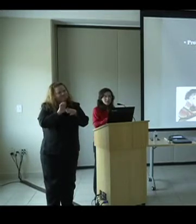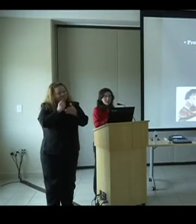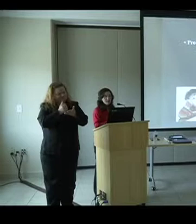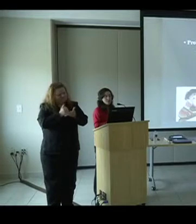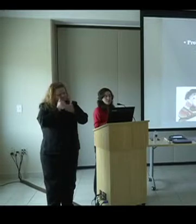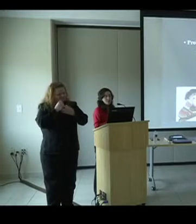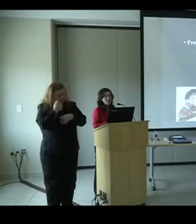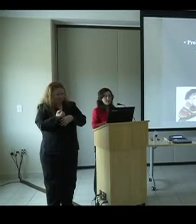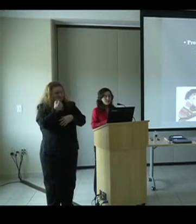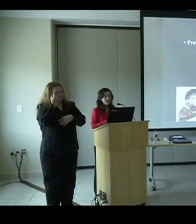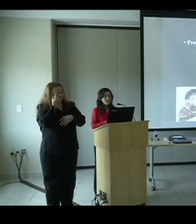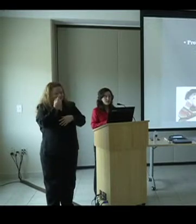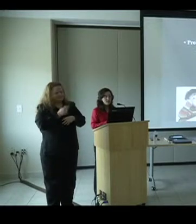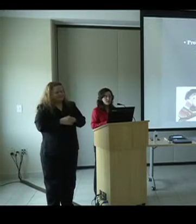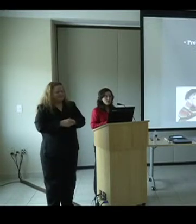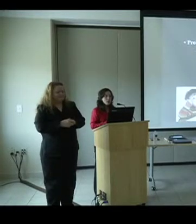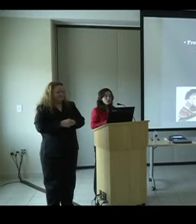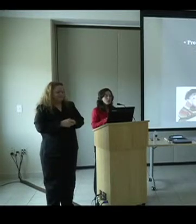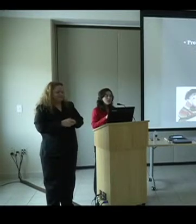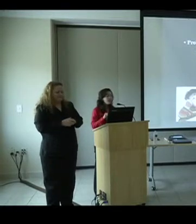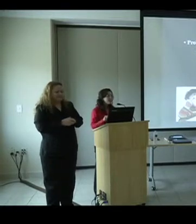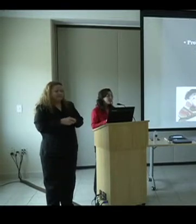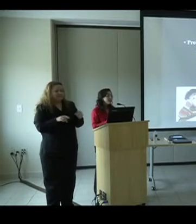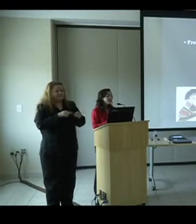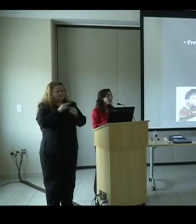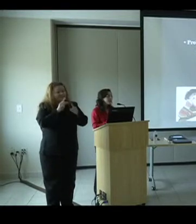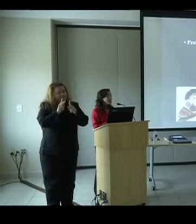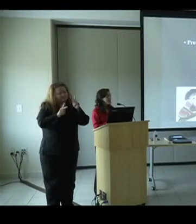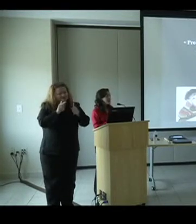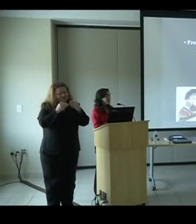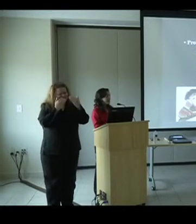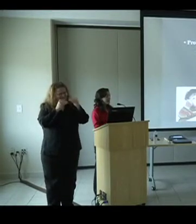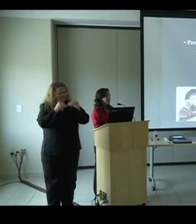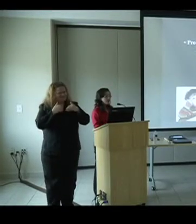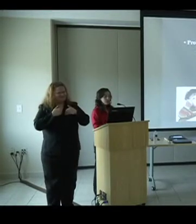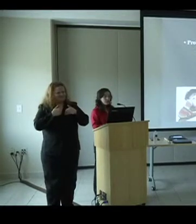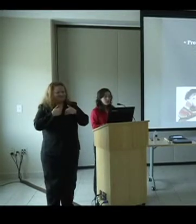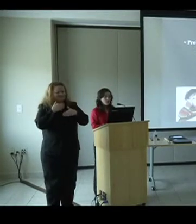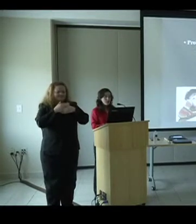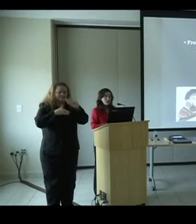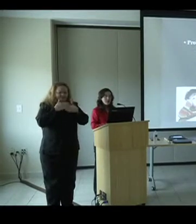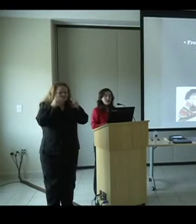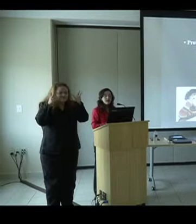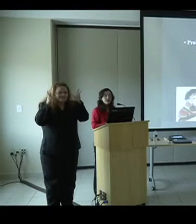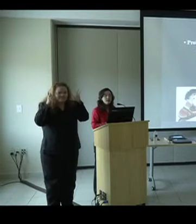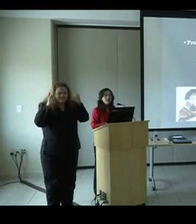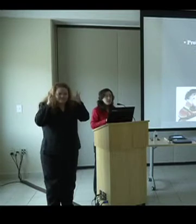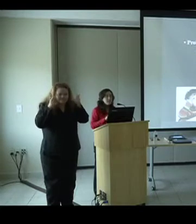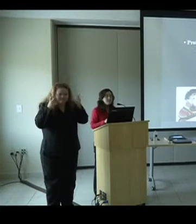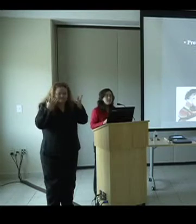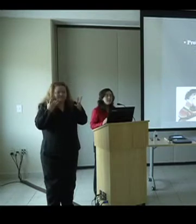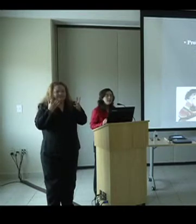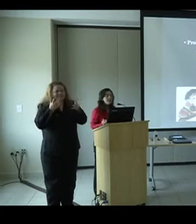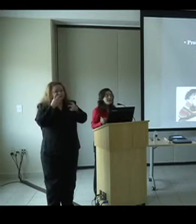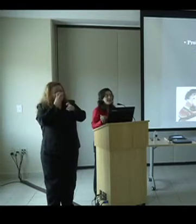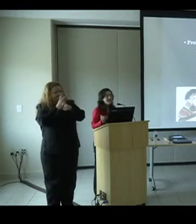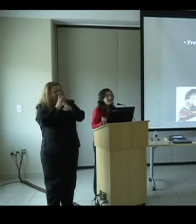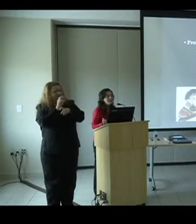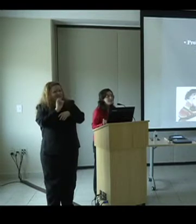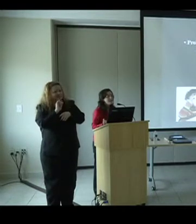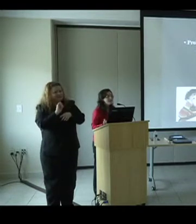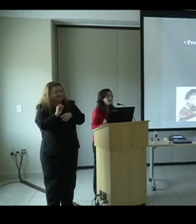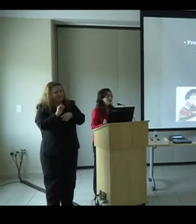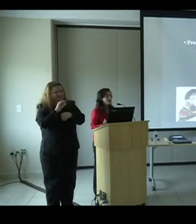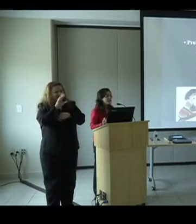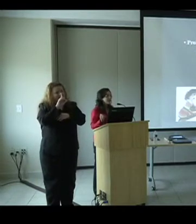nos va a ayudar a entender esto que yo les estoy diciendo cuando la persona tiene dificultad en el procesamiento auditivo va a haber una dificultad también en